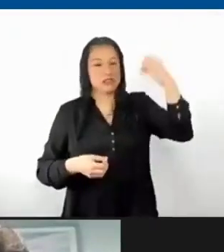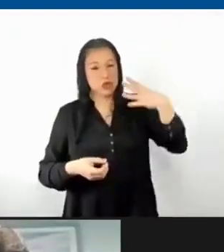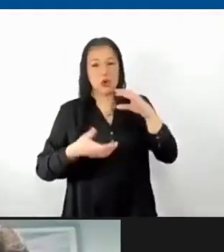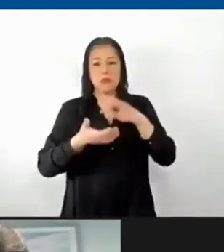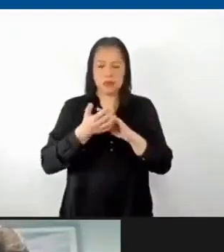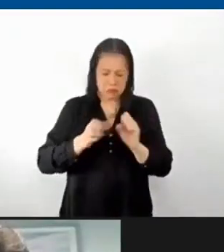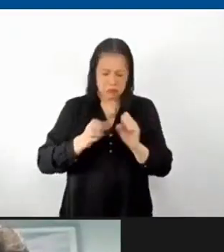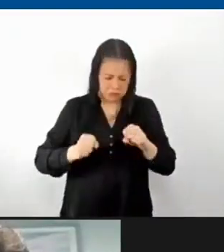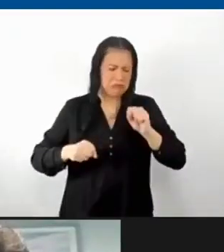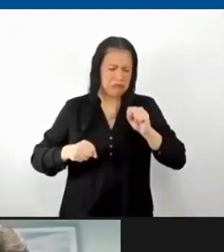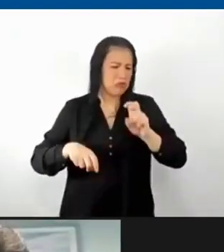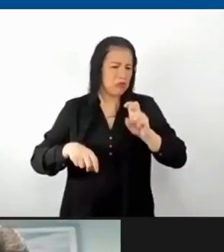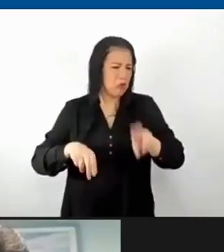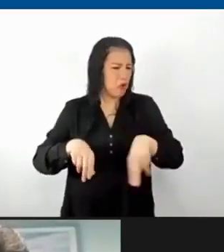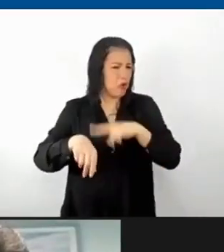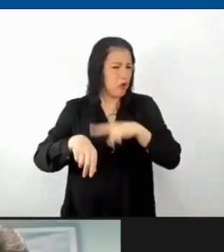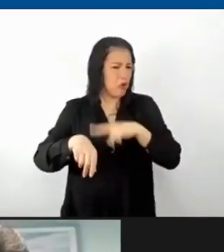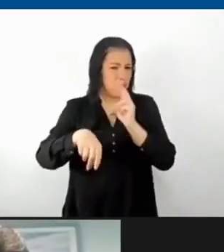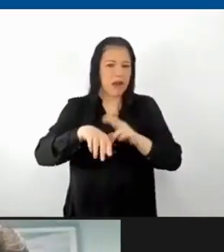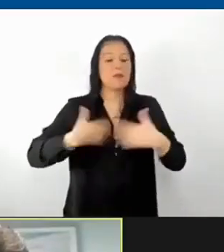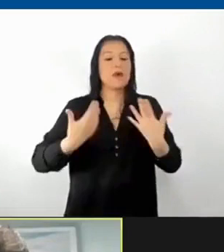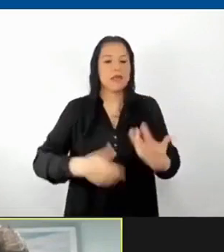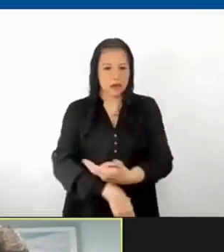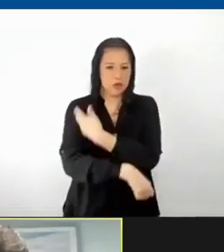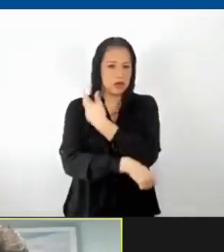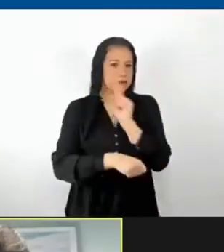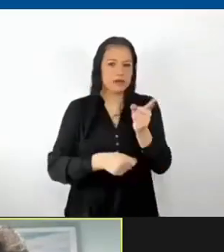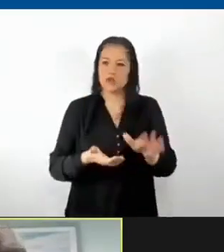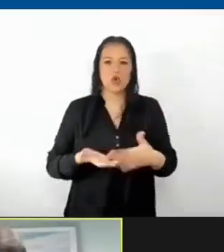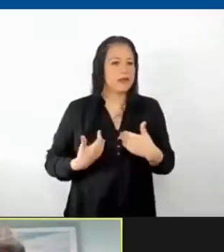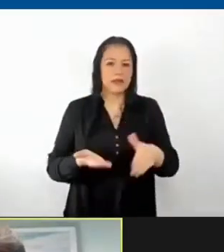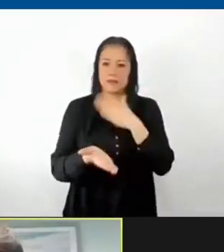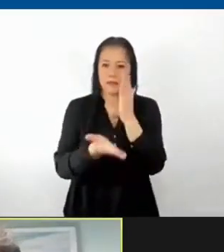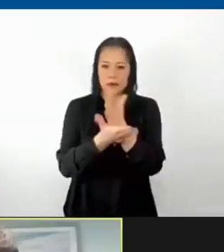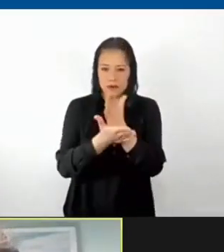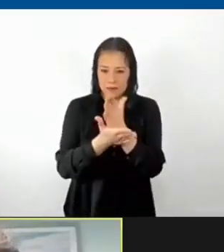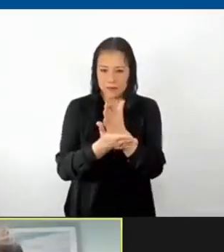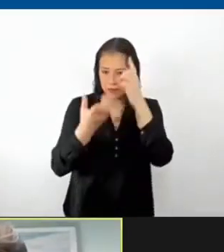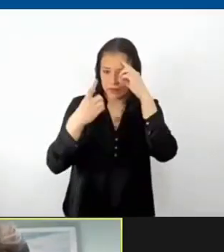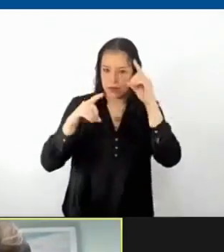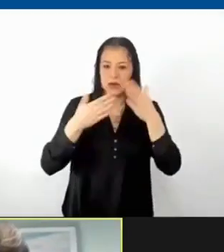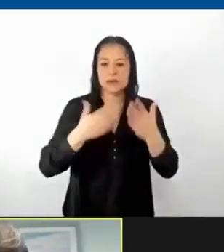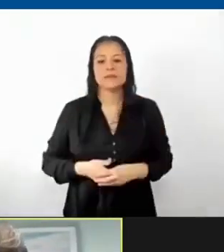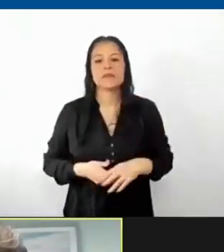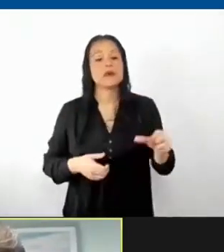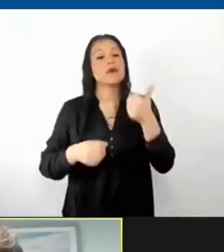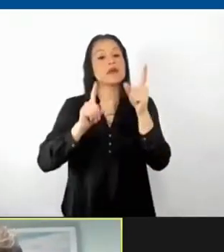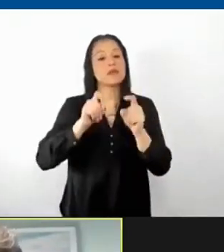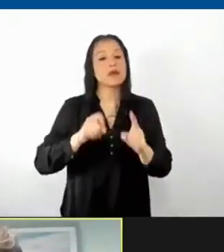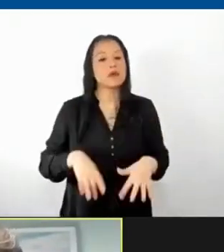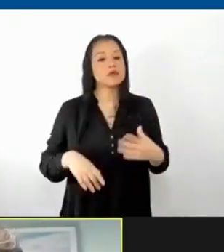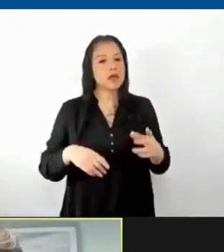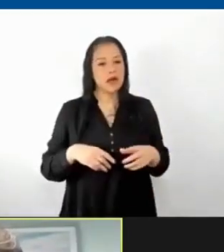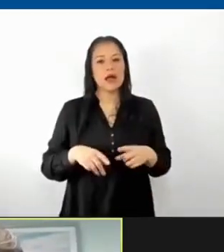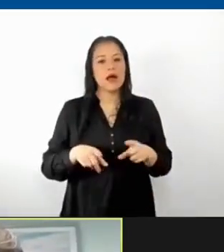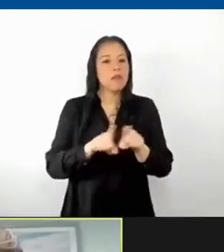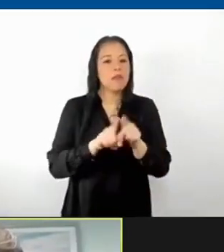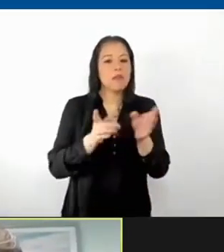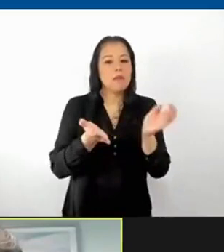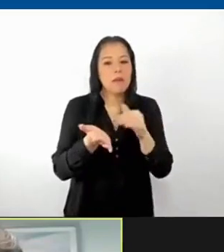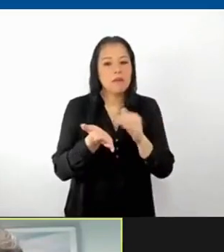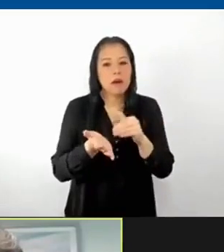vacunar sin ningún problema. De acuerdo, doctor. Una pregunta frecuente que nos indican acá es que si alguien ha